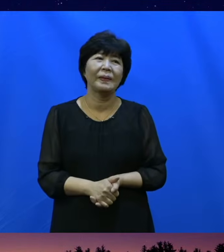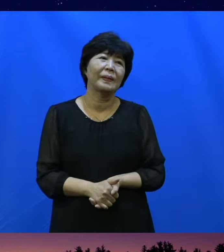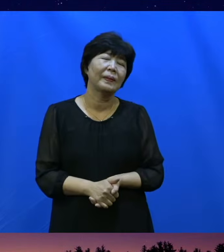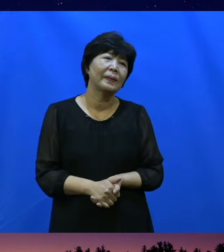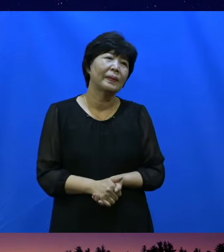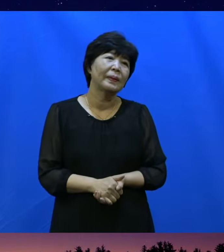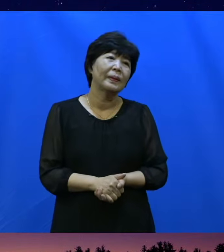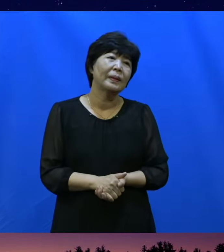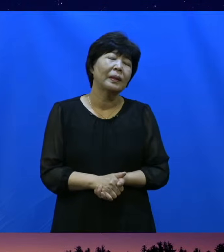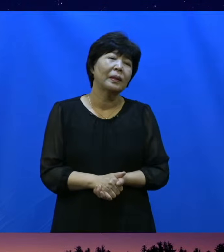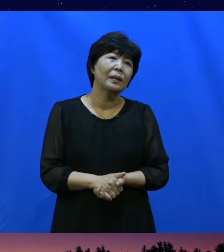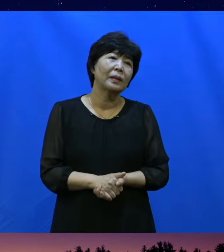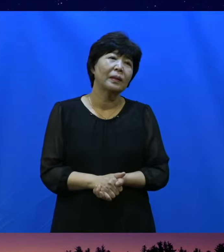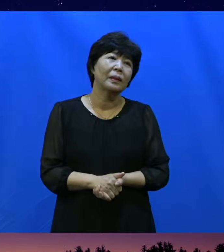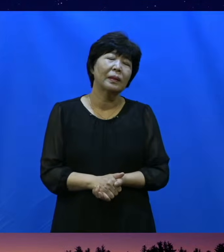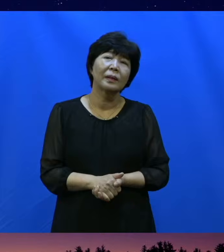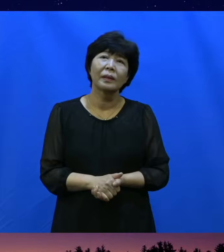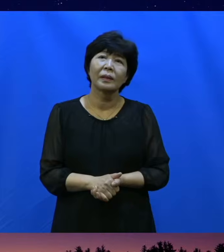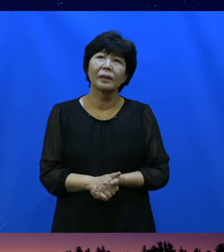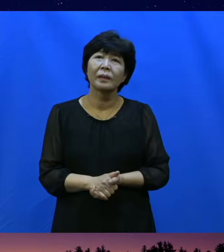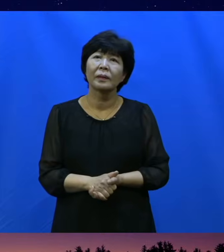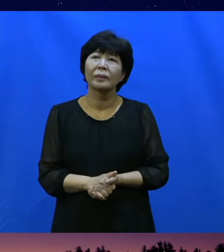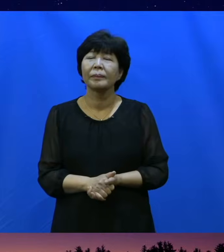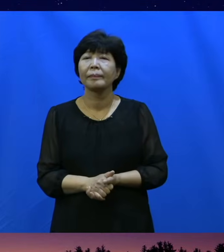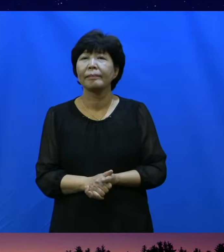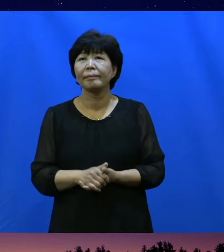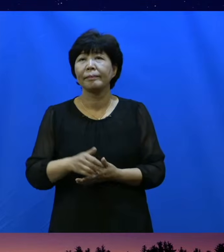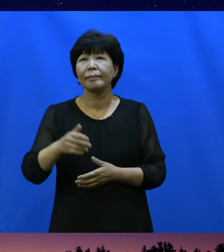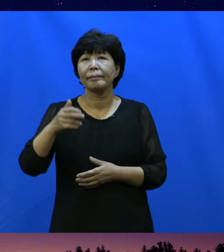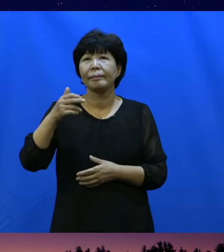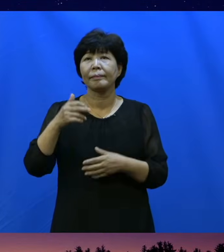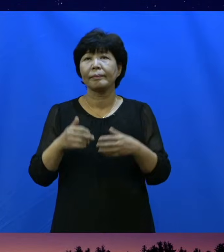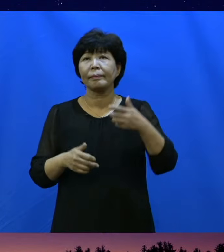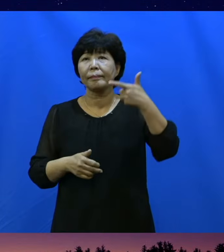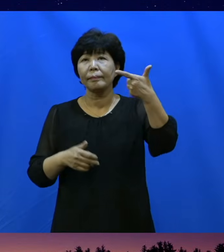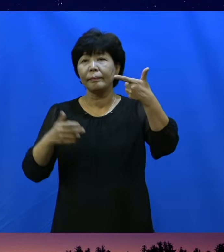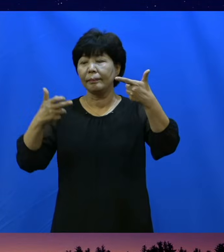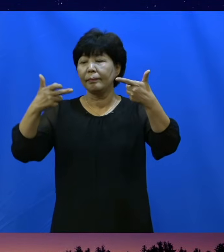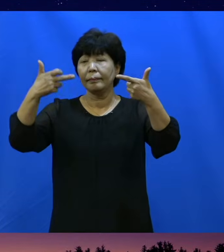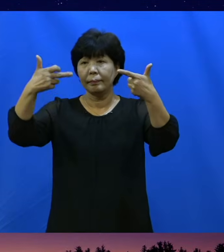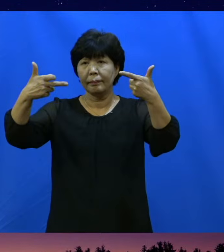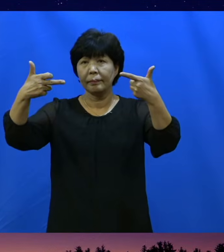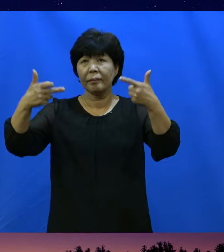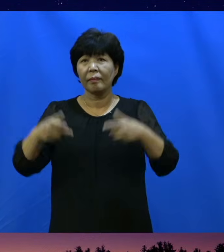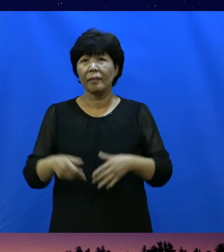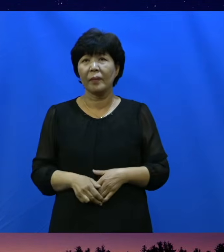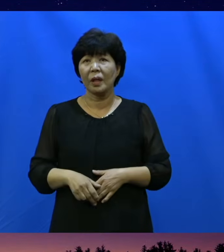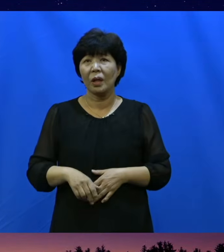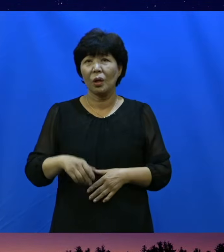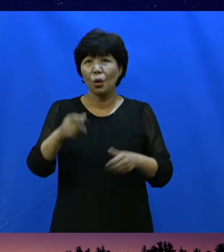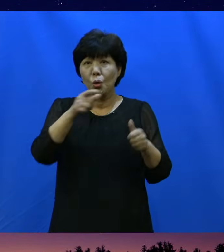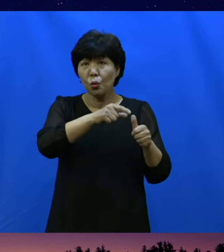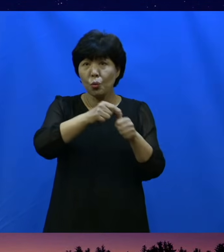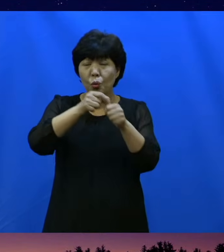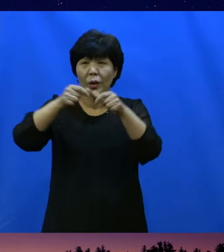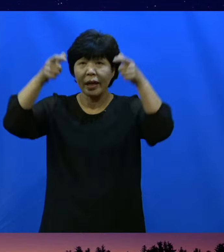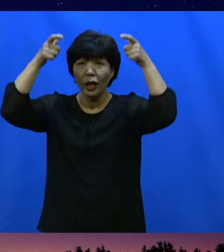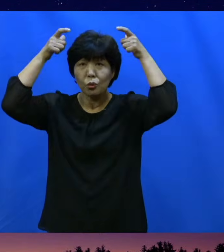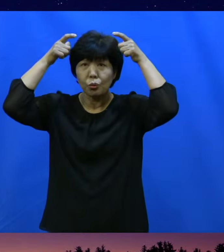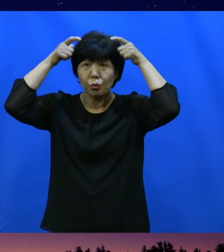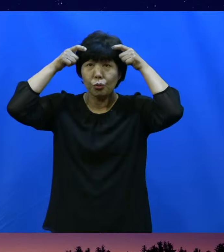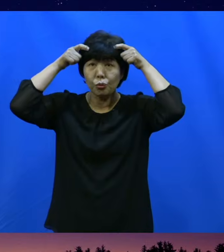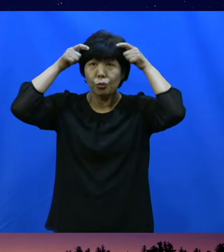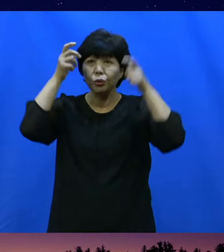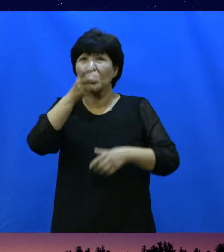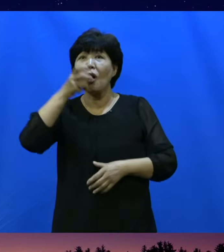있는 거예요. 17절 구원의 투구와 성령의 금 곧 하나님의 말씀을